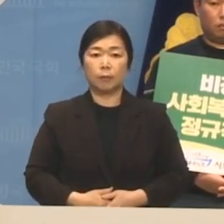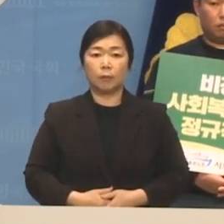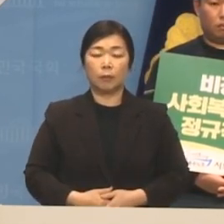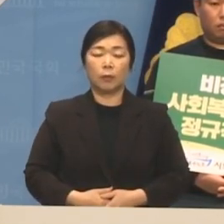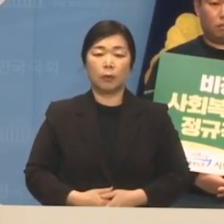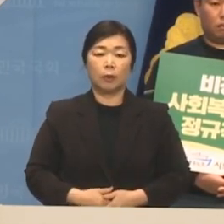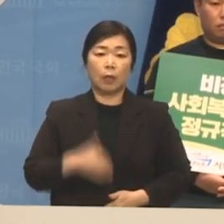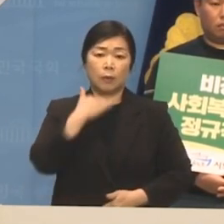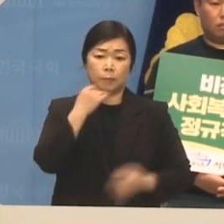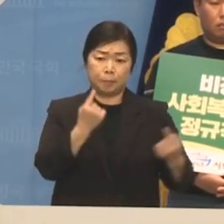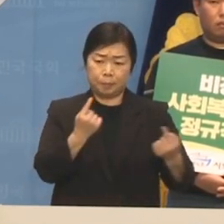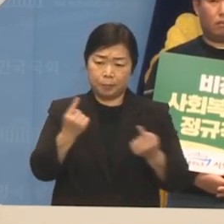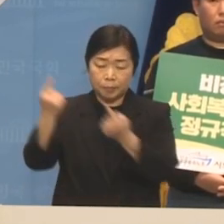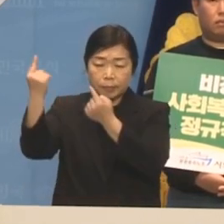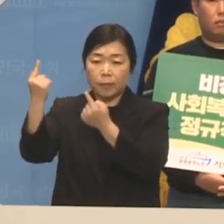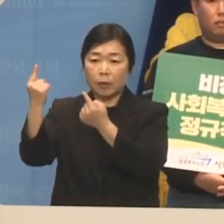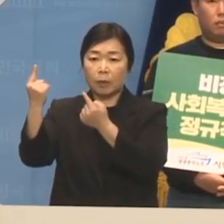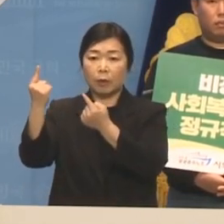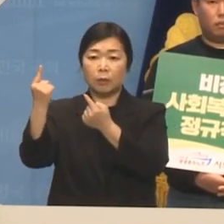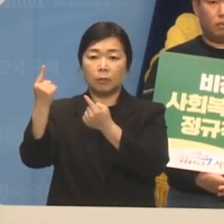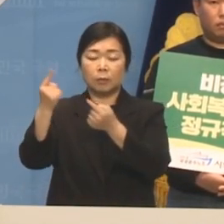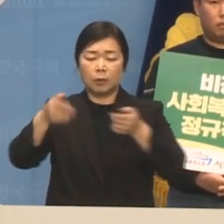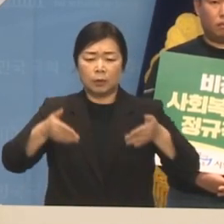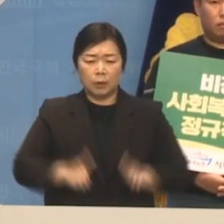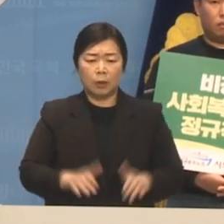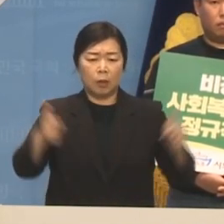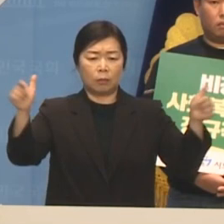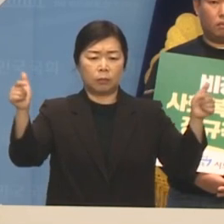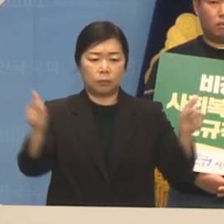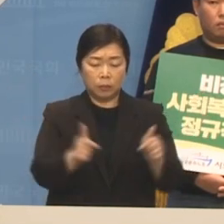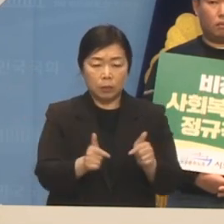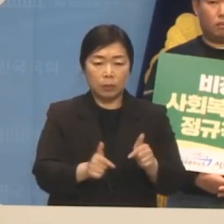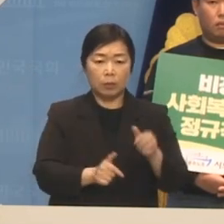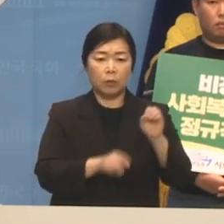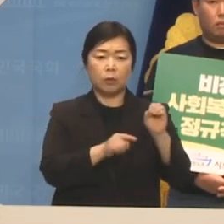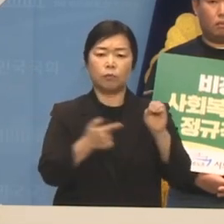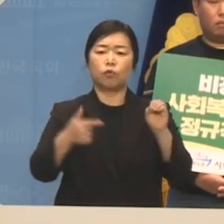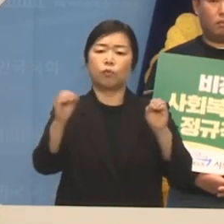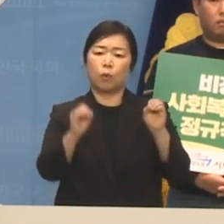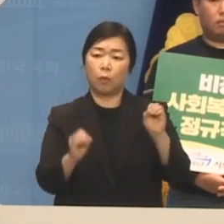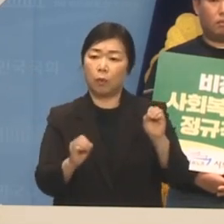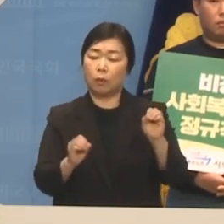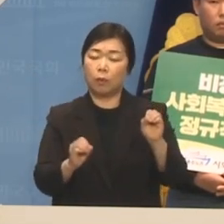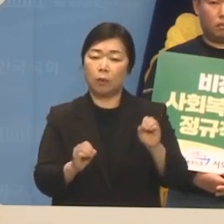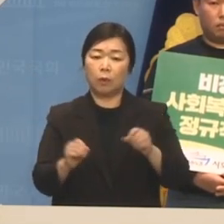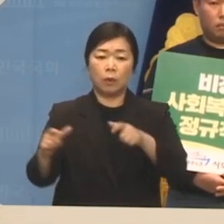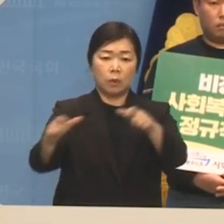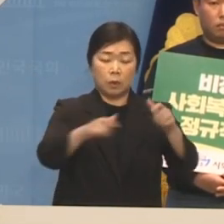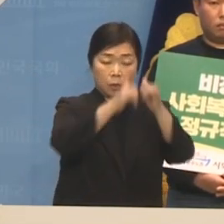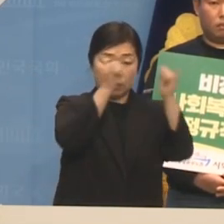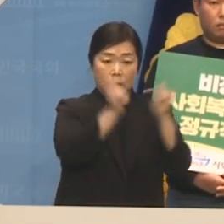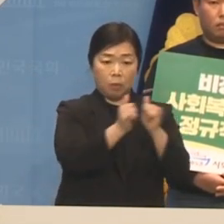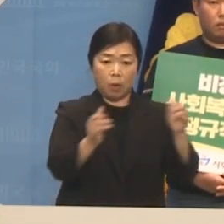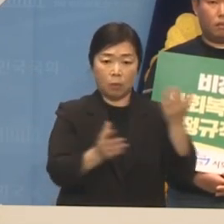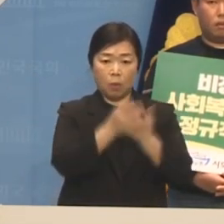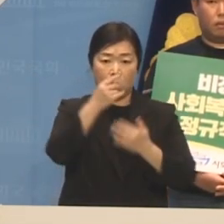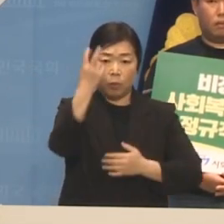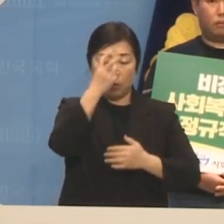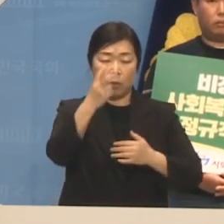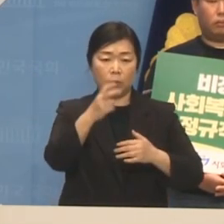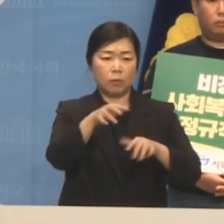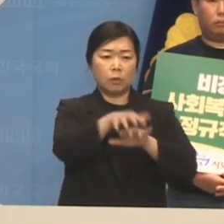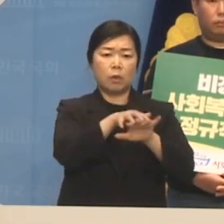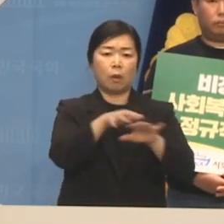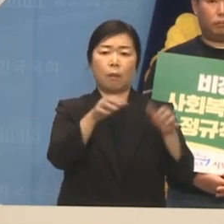초고령사회로의 진입, 사상 유례 없는 저출산율 0.6명, 지역사회 통합돌봄 체계 파괴,